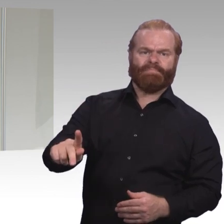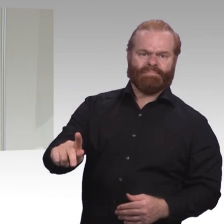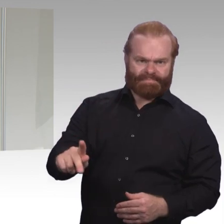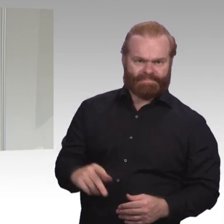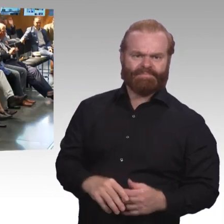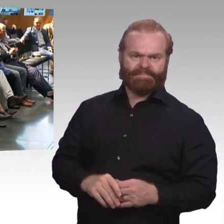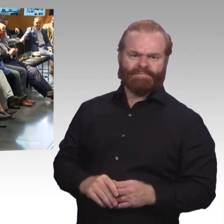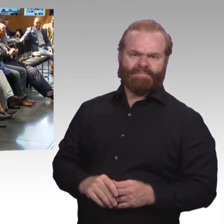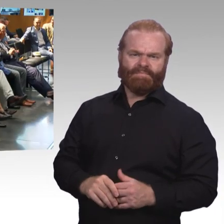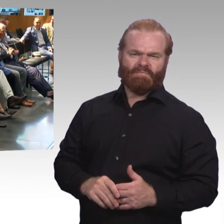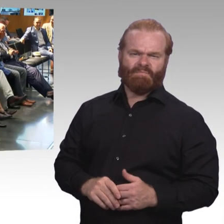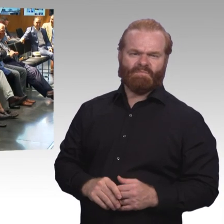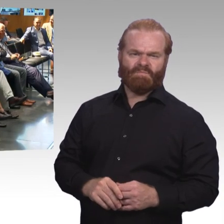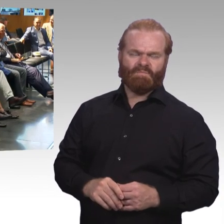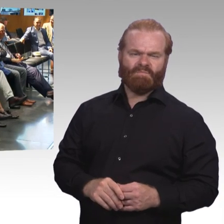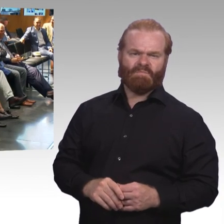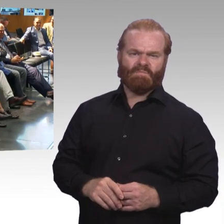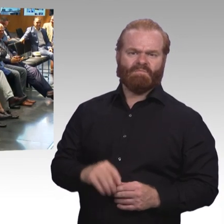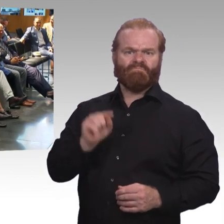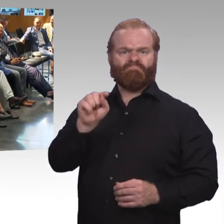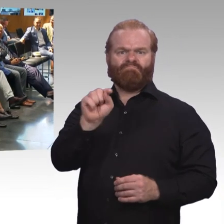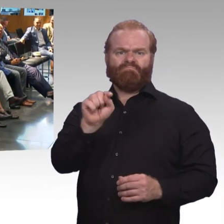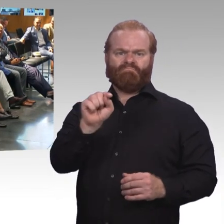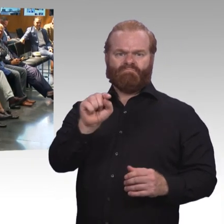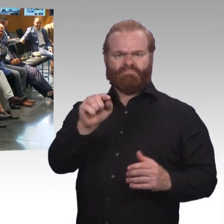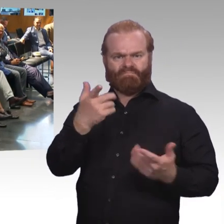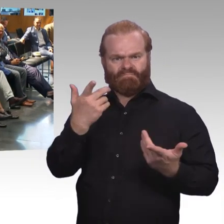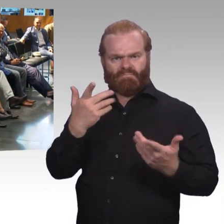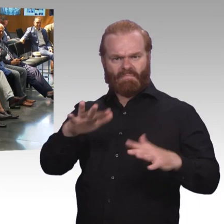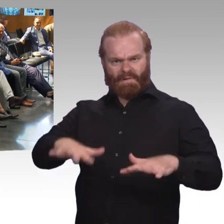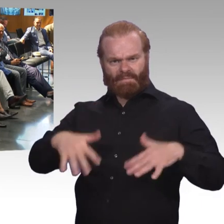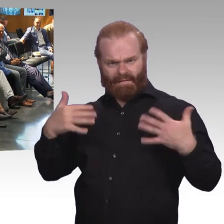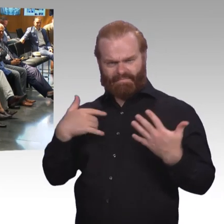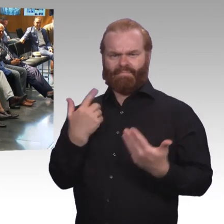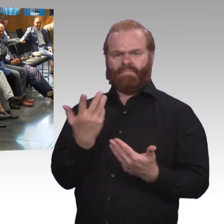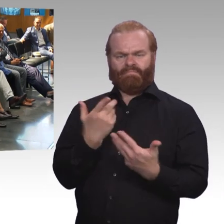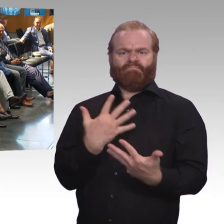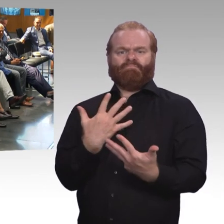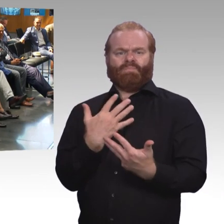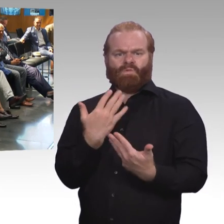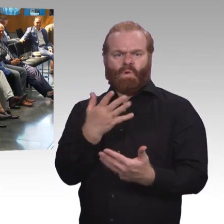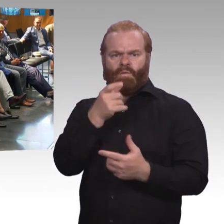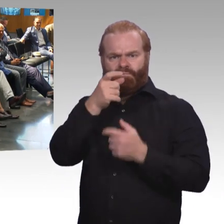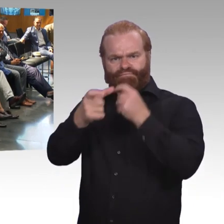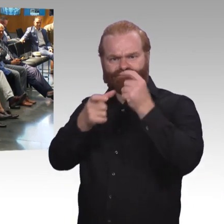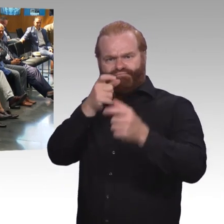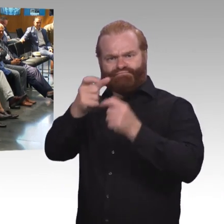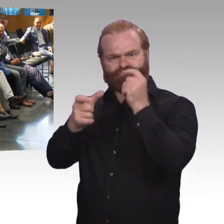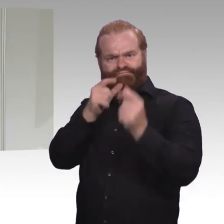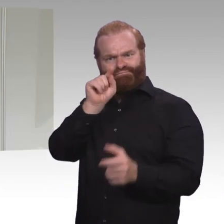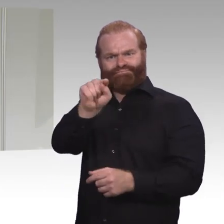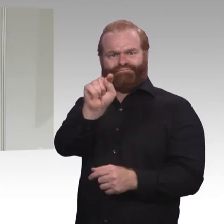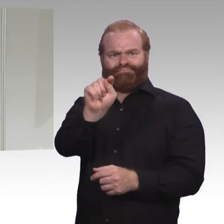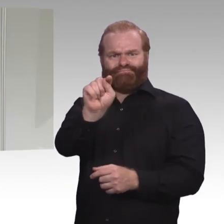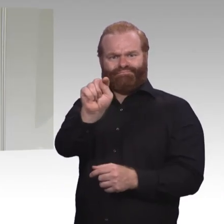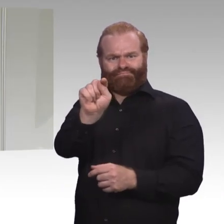eindeutig sagen, das, was Sie in Ihrem Pamphlet Streitkraft der Bundeswehr formuliert haben, ist nicht die Bundeswehr, die